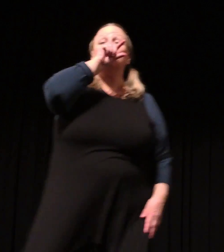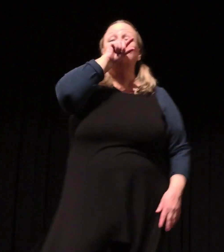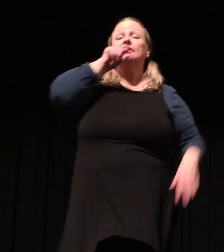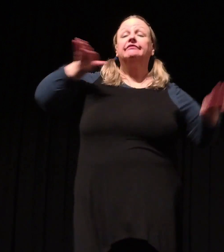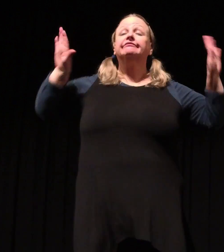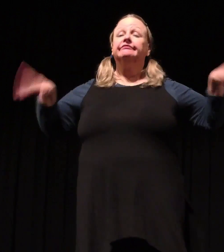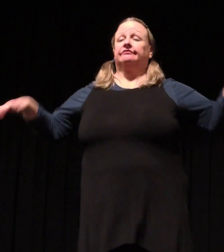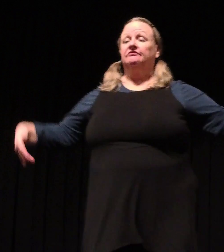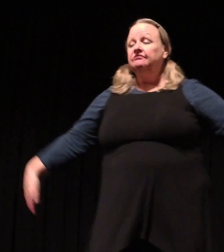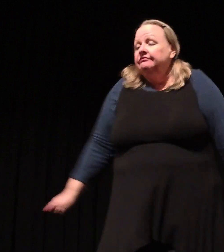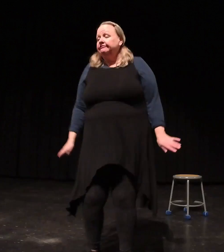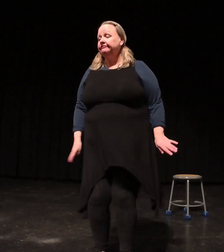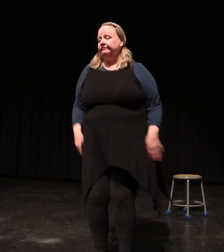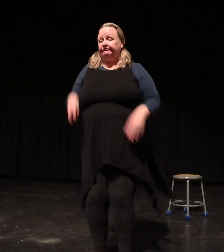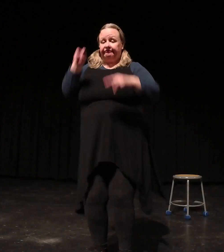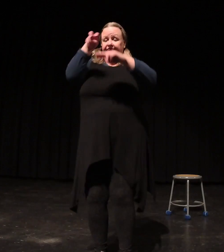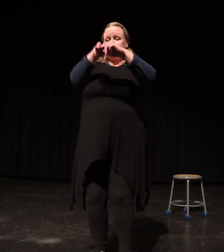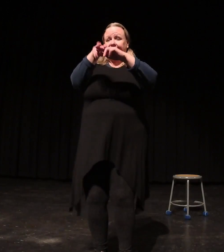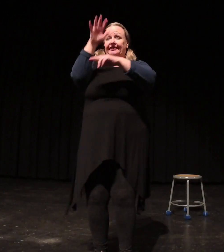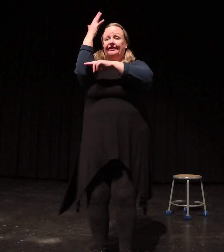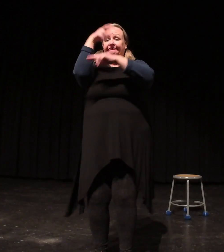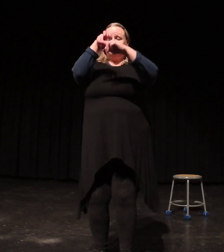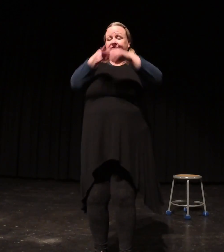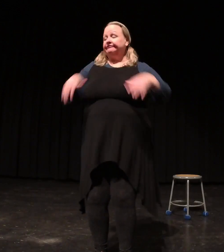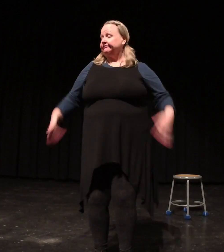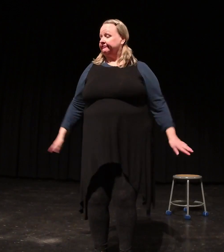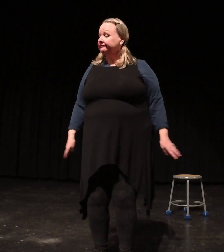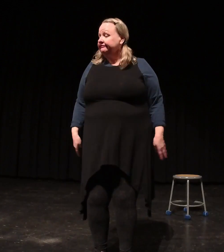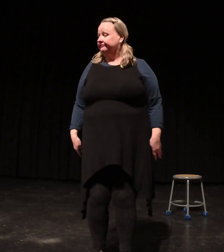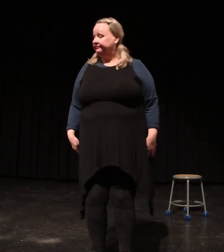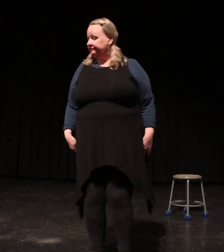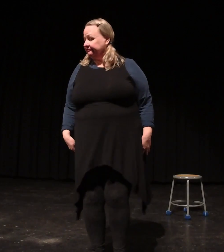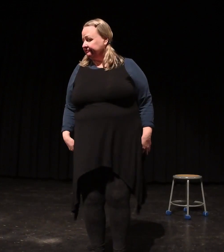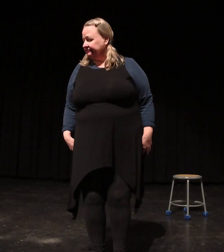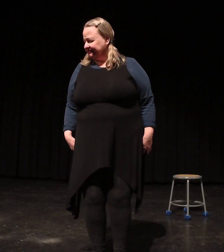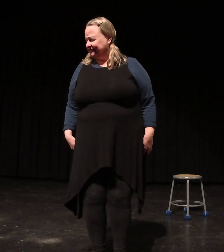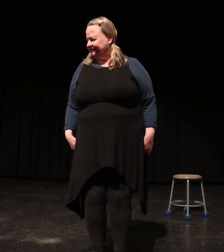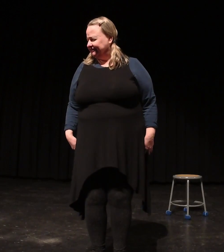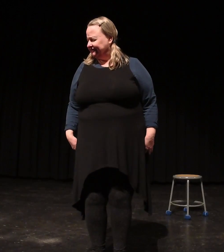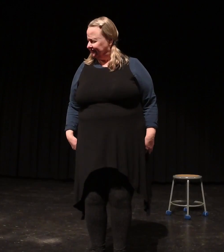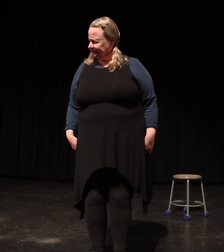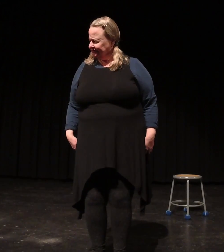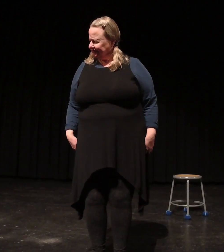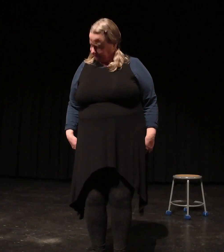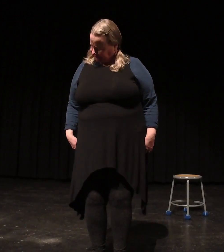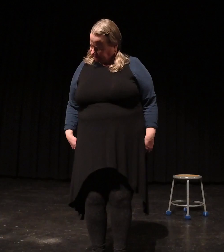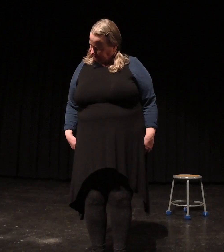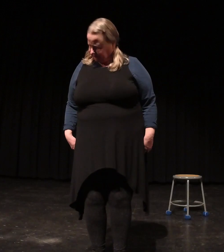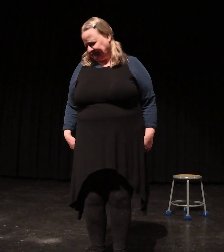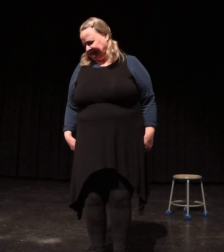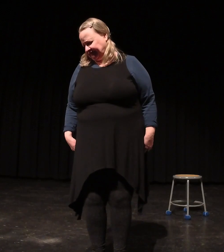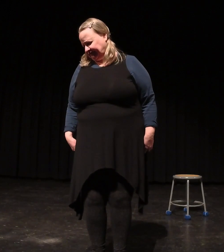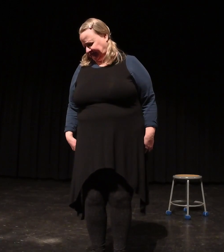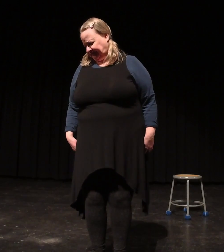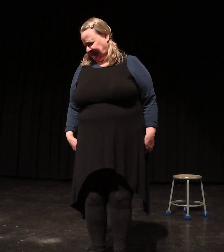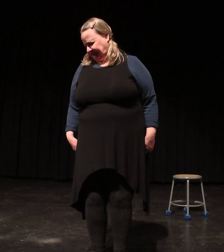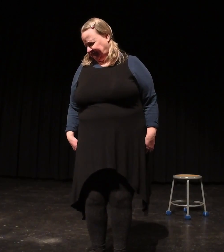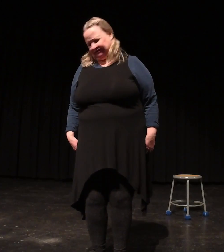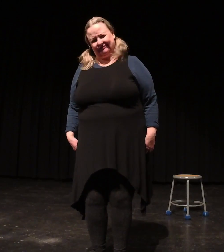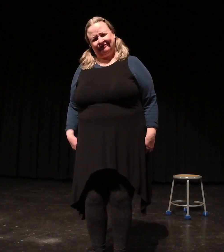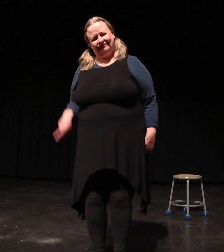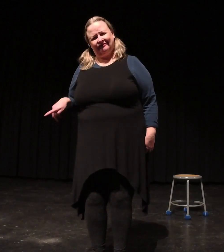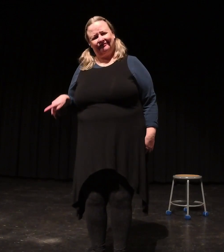recommence. Le petit oiseau qui vole alentour, il s'assoit sur une branche. Mais qu'est-ce qu'elle fait,